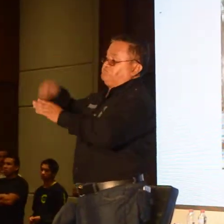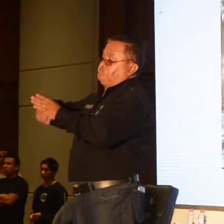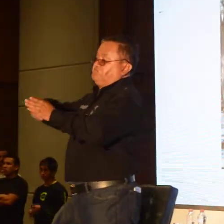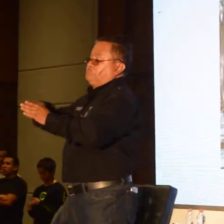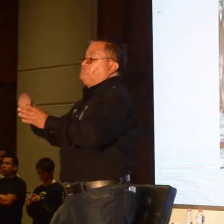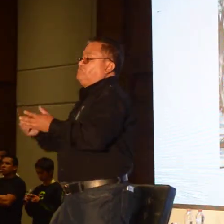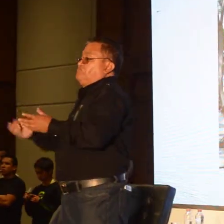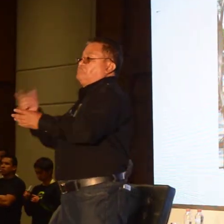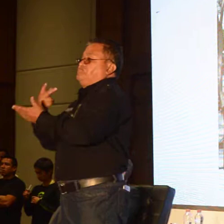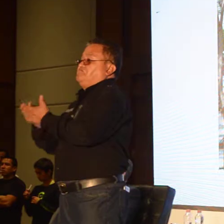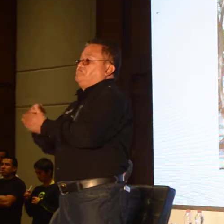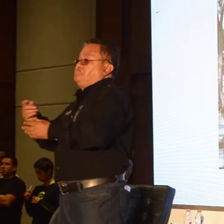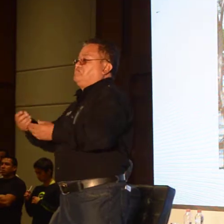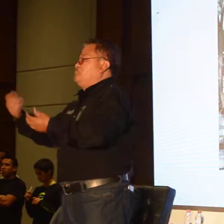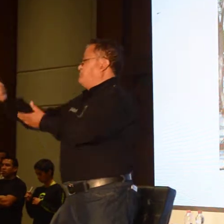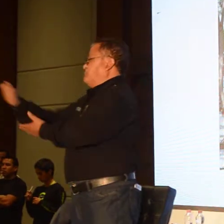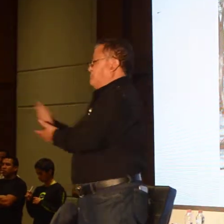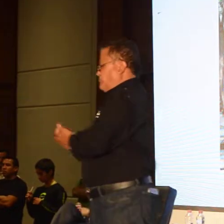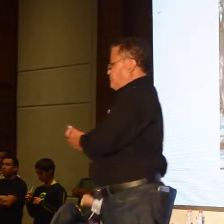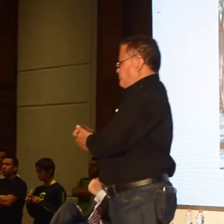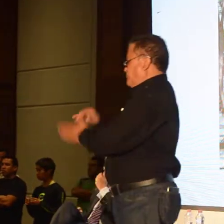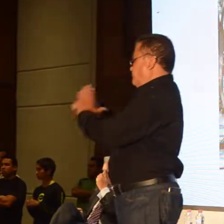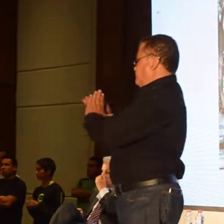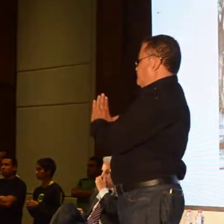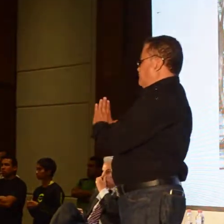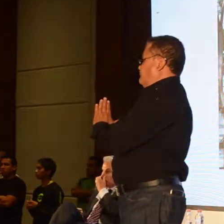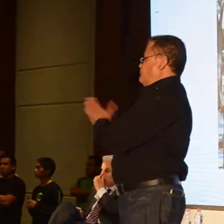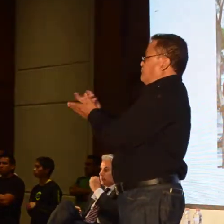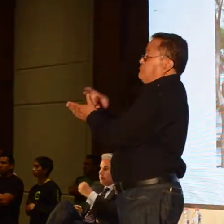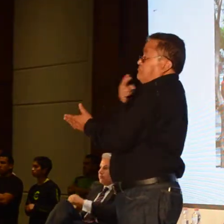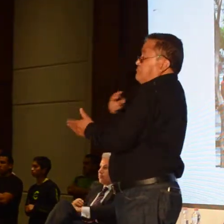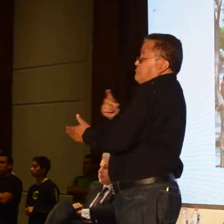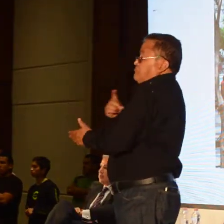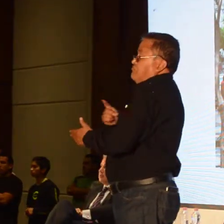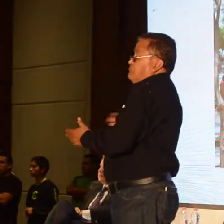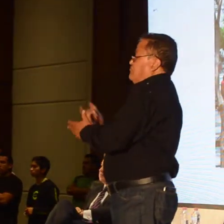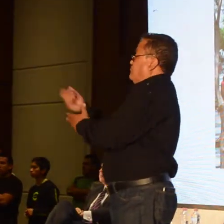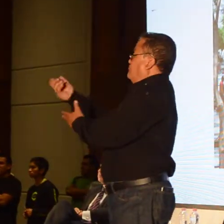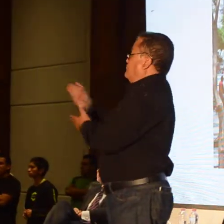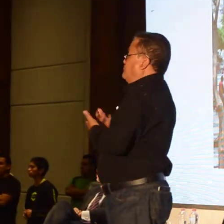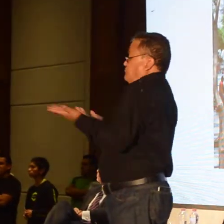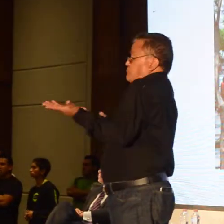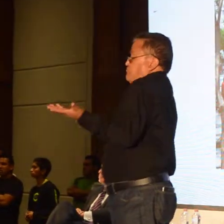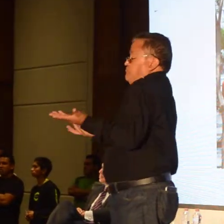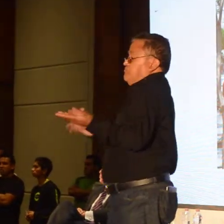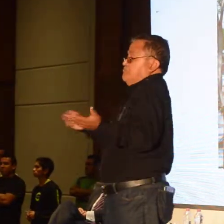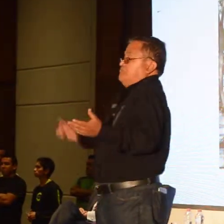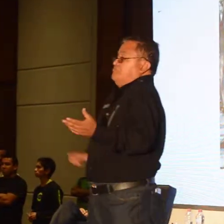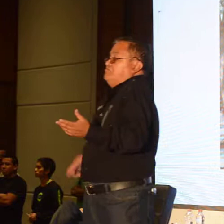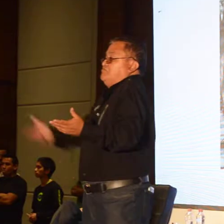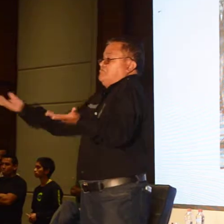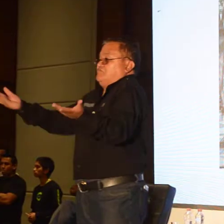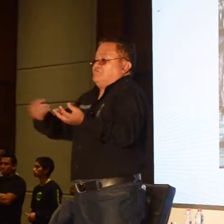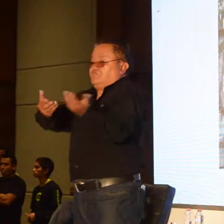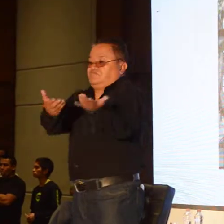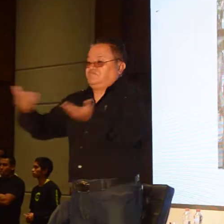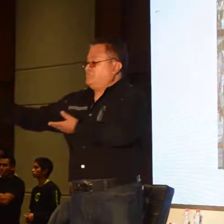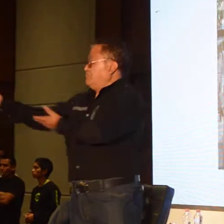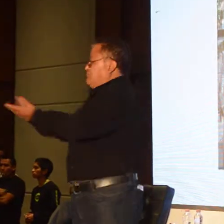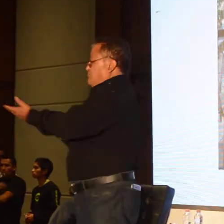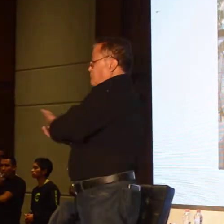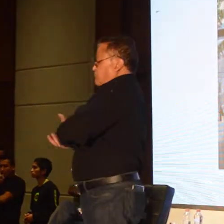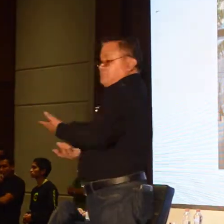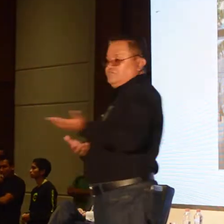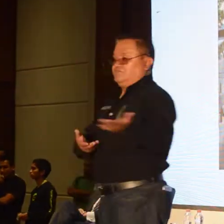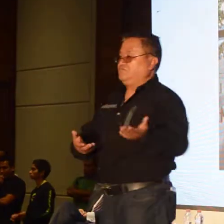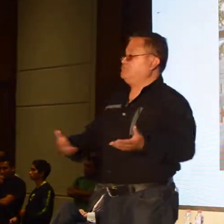pero reciben menos de lo que deberían actuar, y la burocracia y los institutos y las secretarías